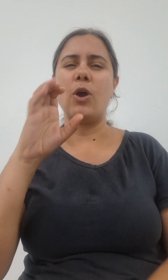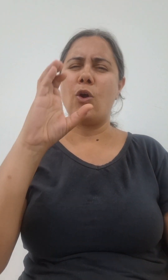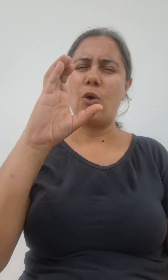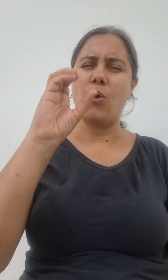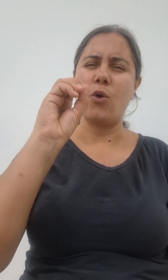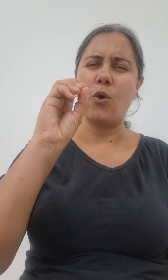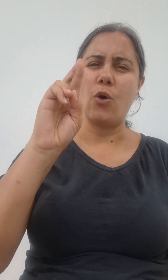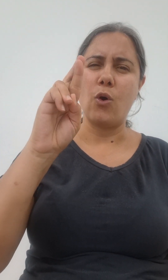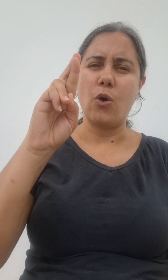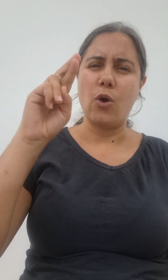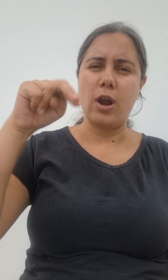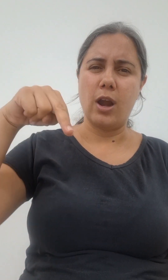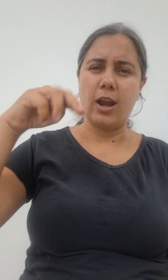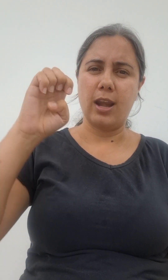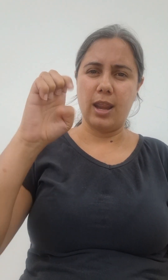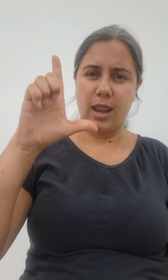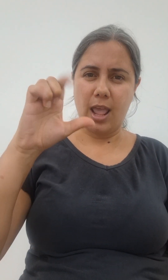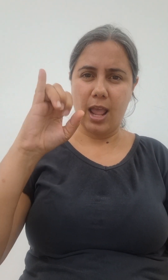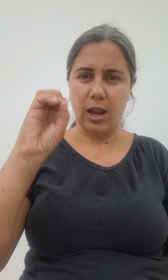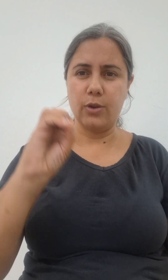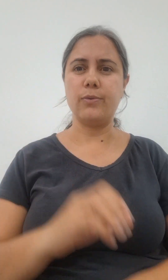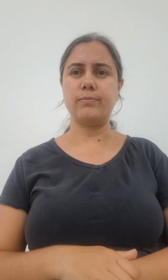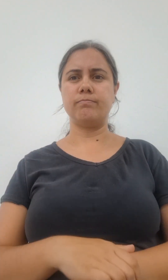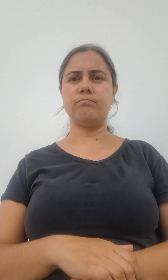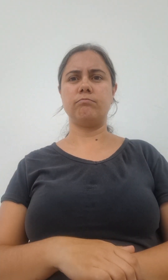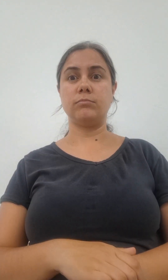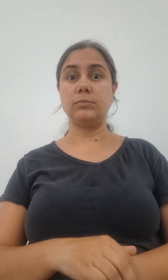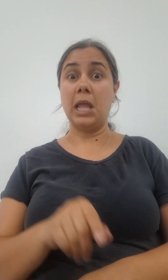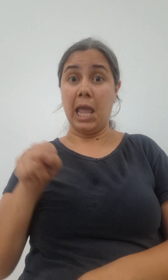anjo, então, chamou Cornélio.